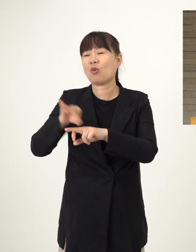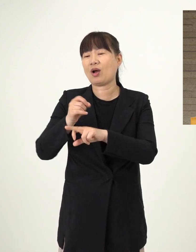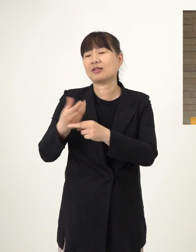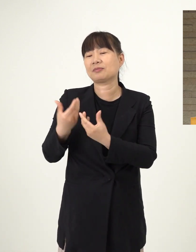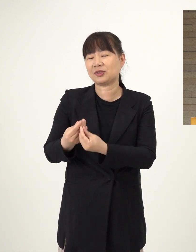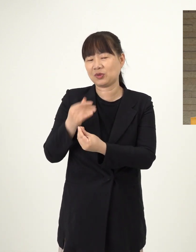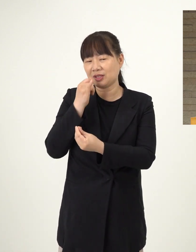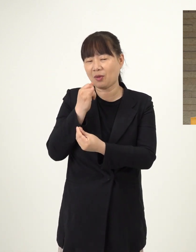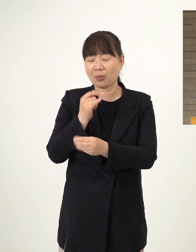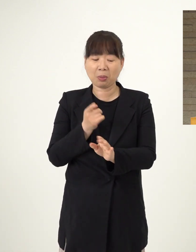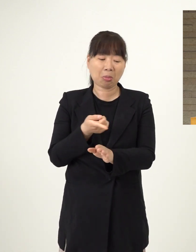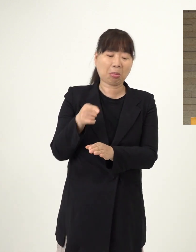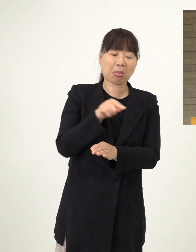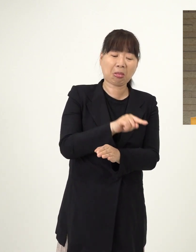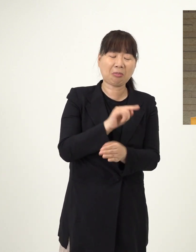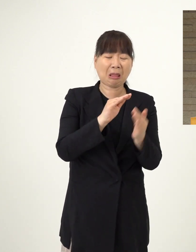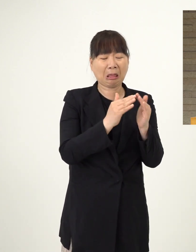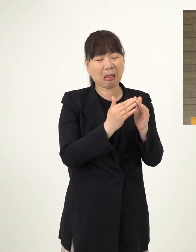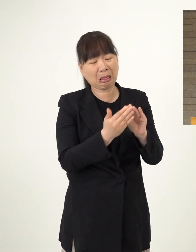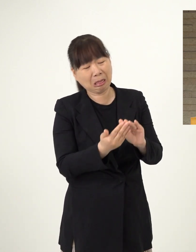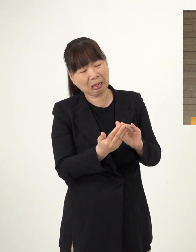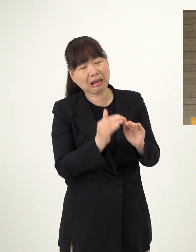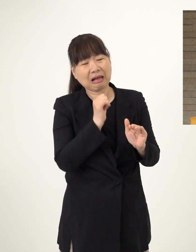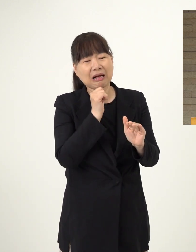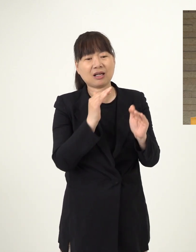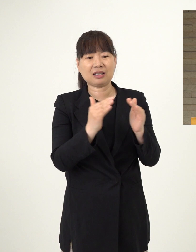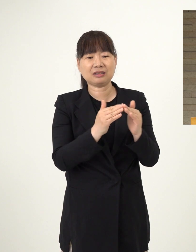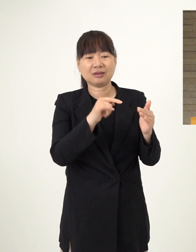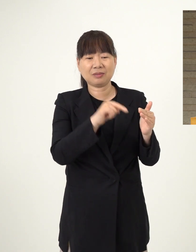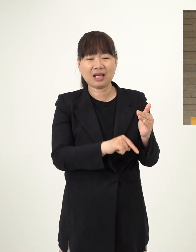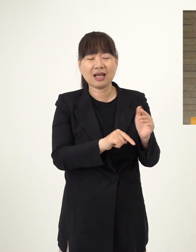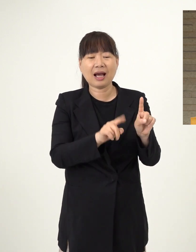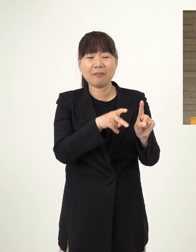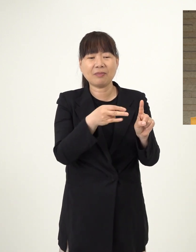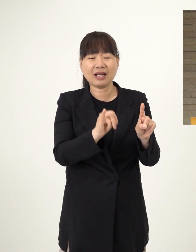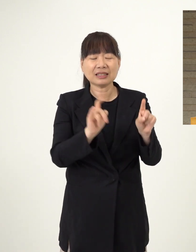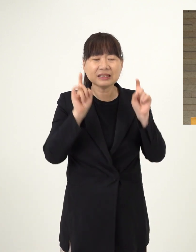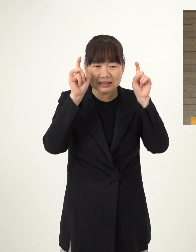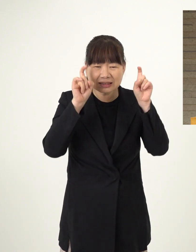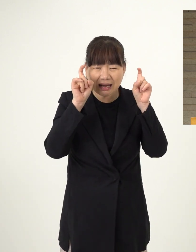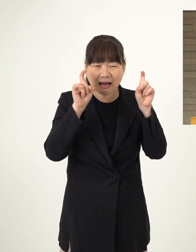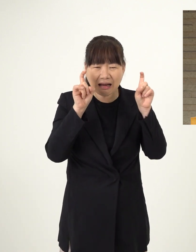아주 초가집 가난한 집에 농부가 한 마리 양을